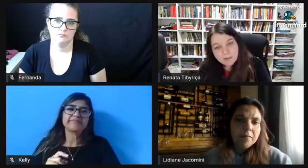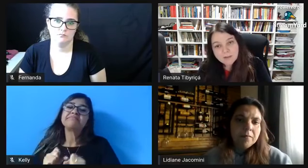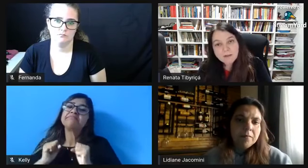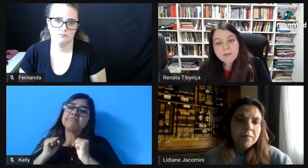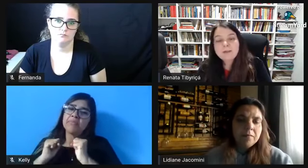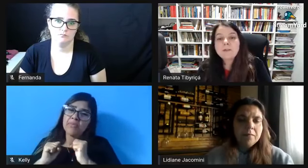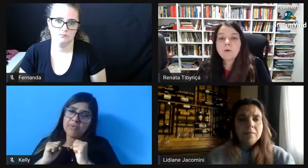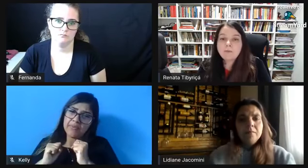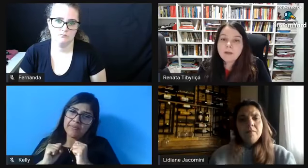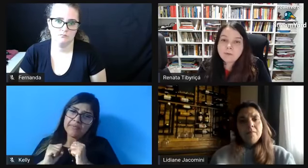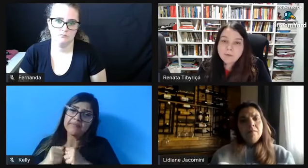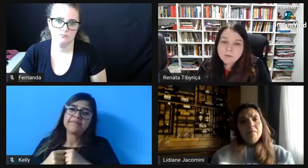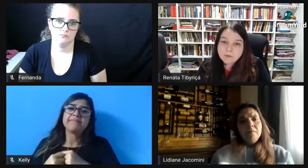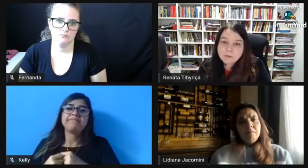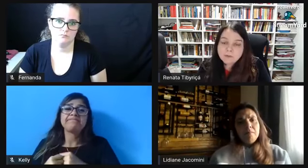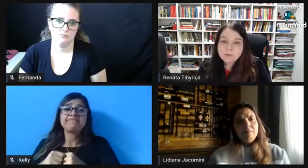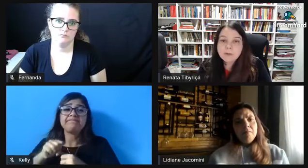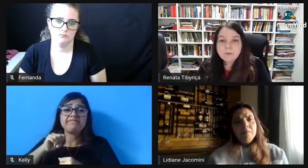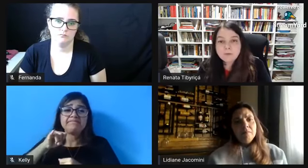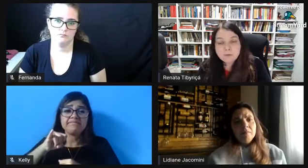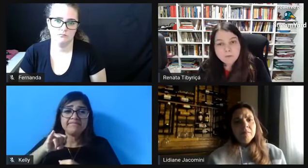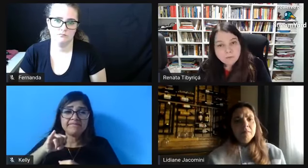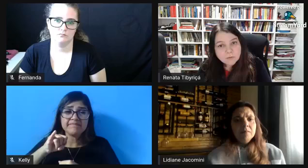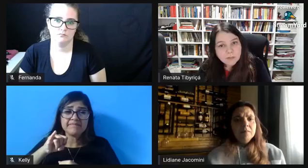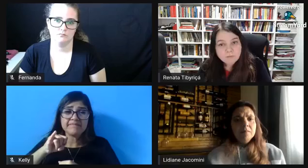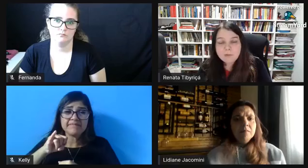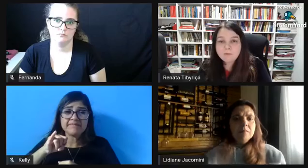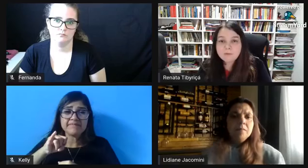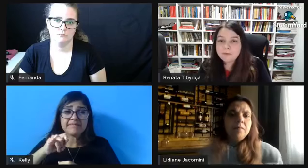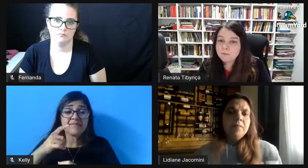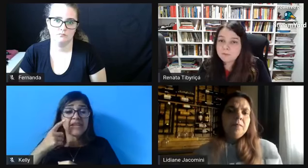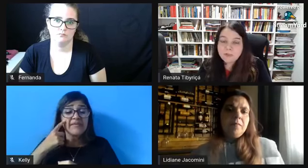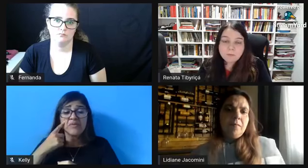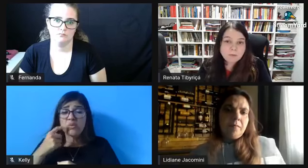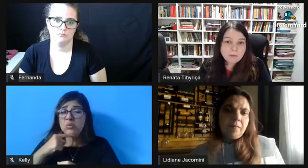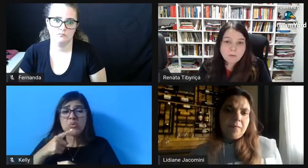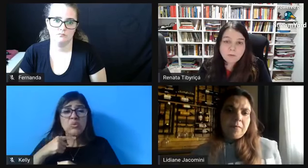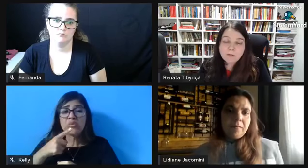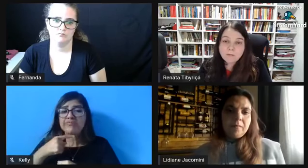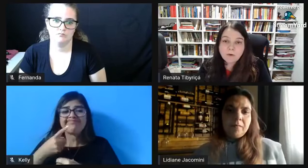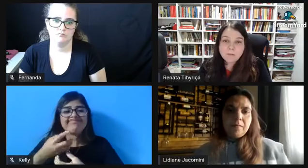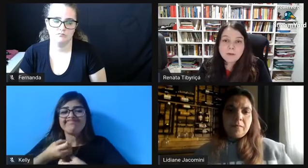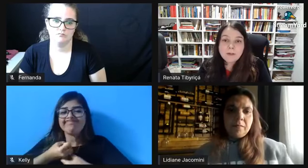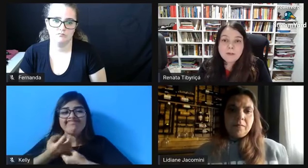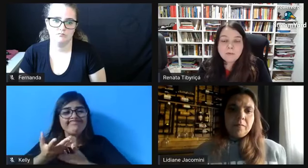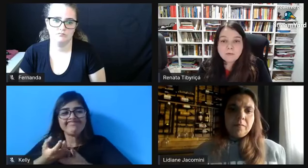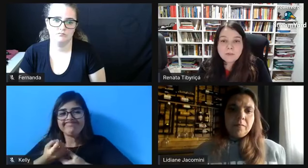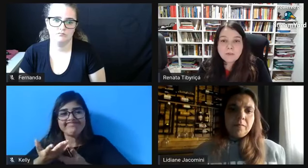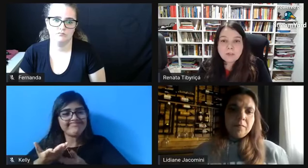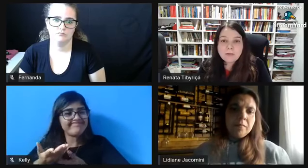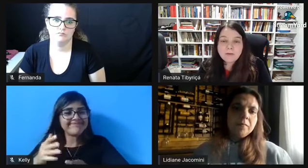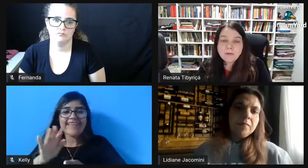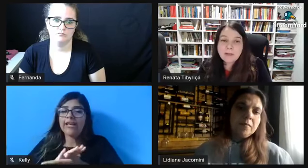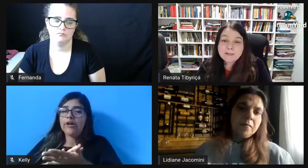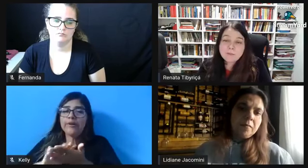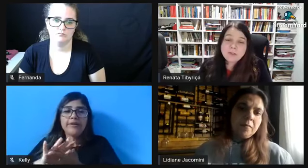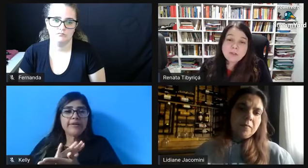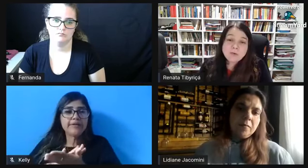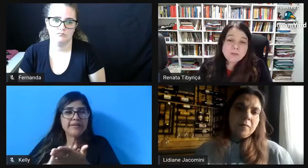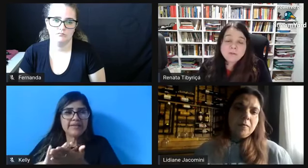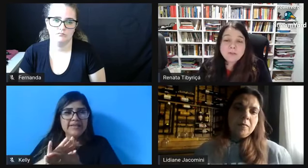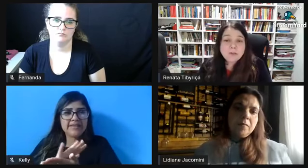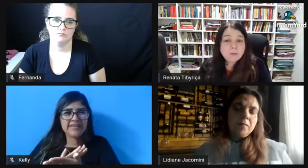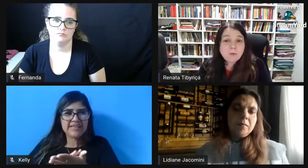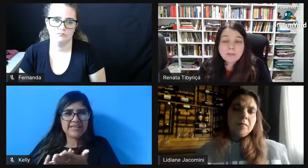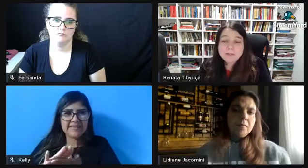ser feita se houver uma situação em que a pessoa não consegue manifestar vontade por nenhuma forma, no sentido, e assim, muita